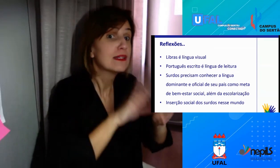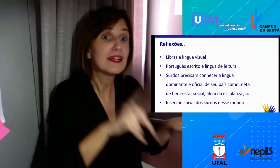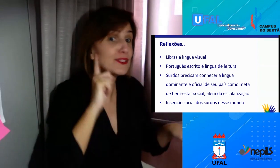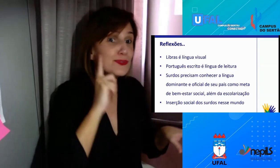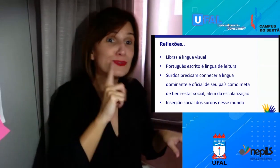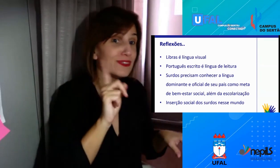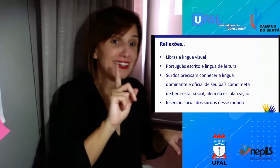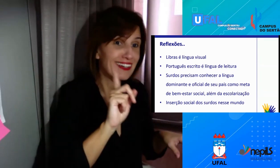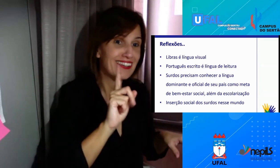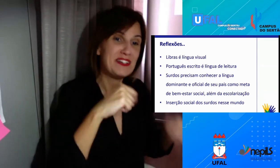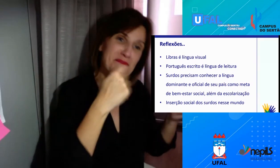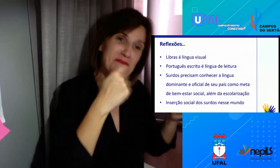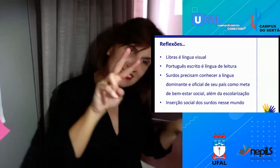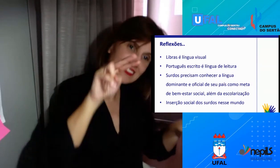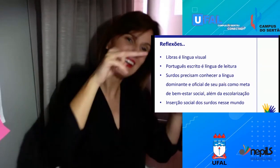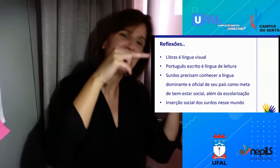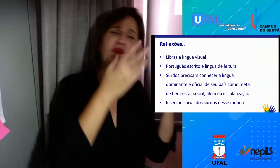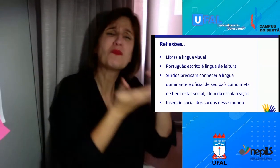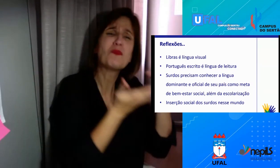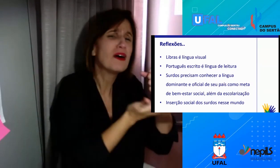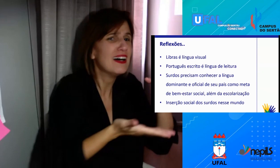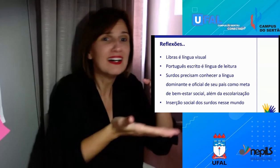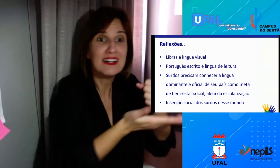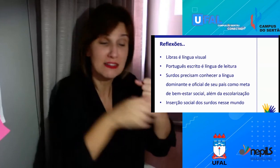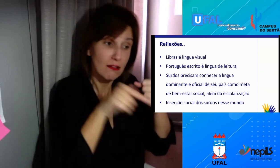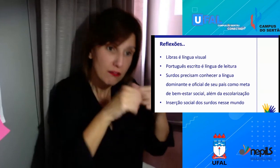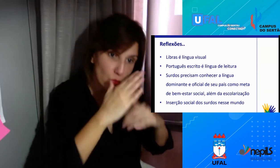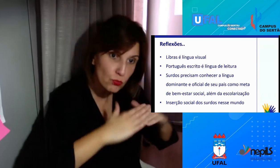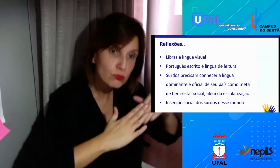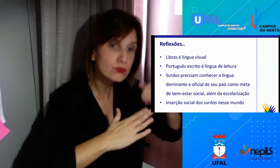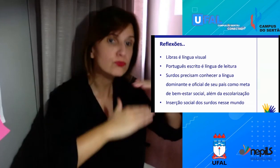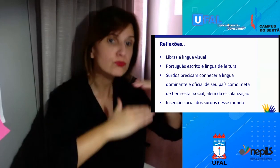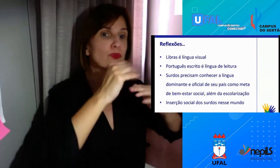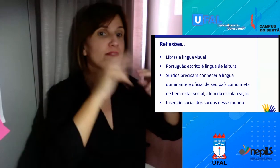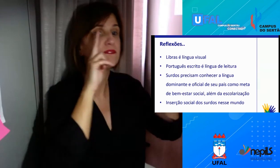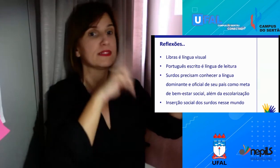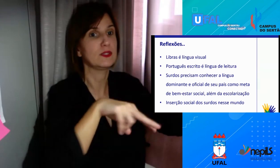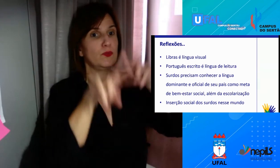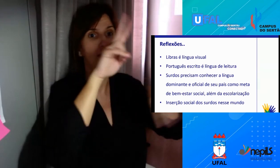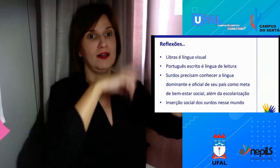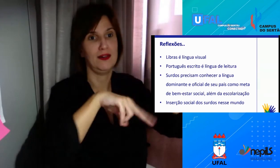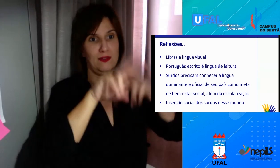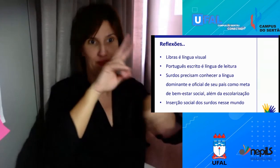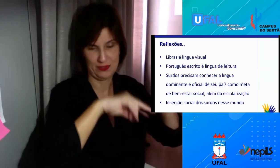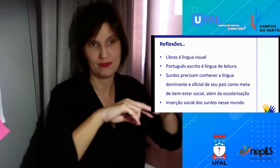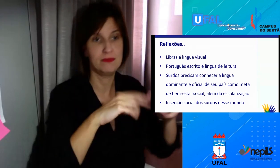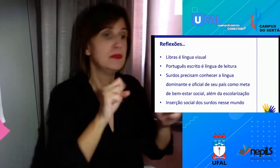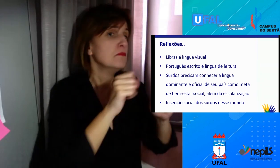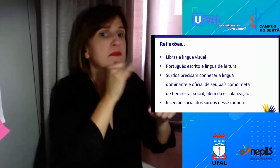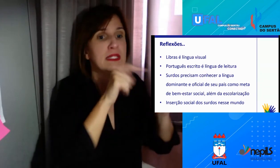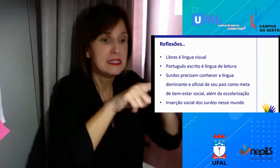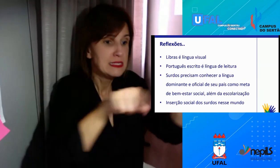vai reconhecer, a criança ouvinte reconhece através da voz do pai, da mãe, quem é quem, ela vai